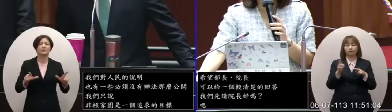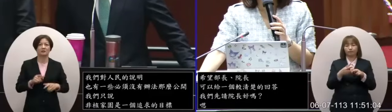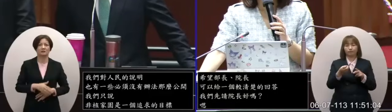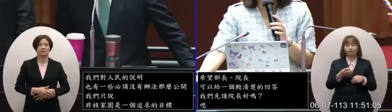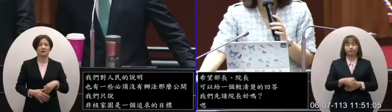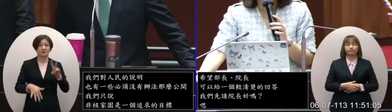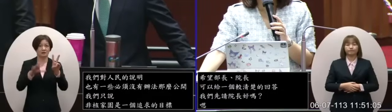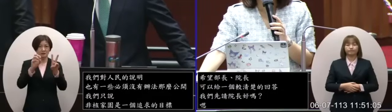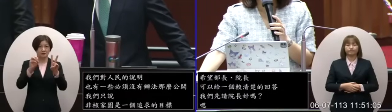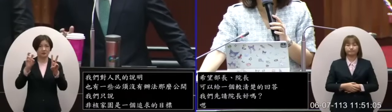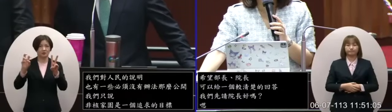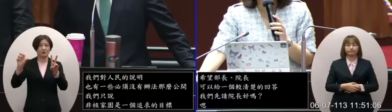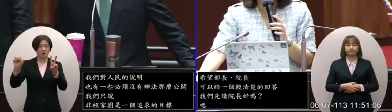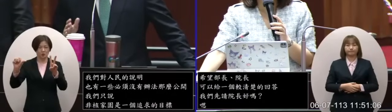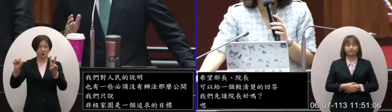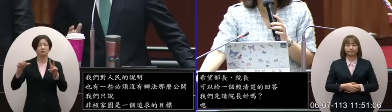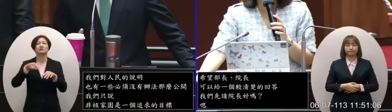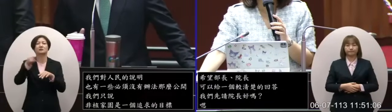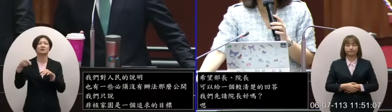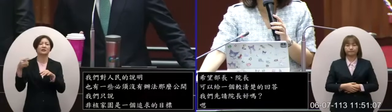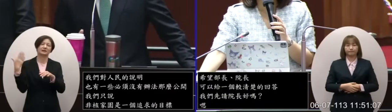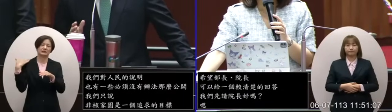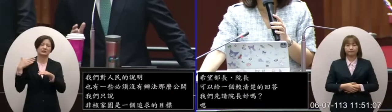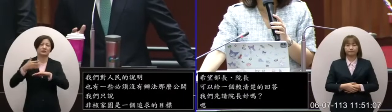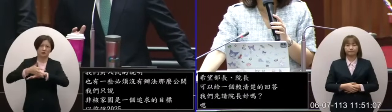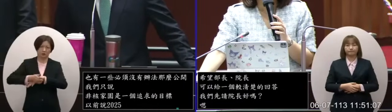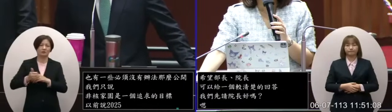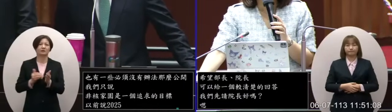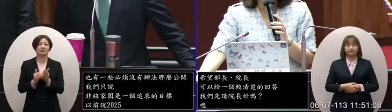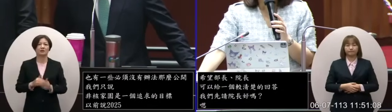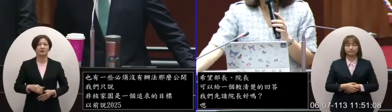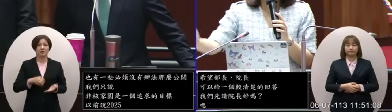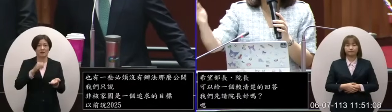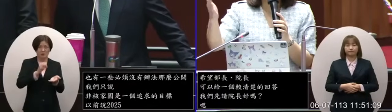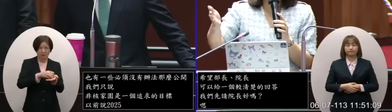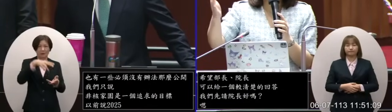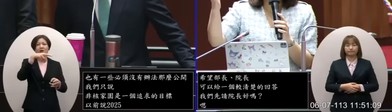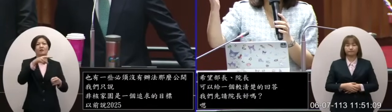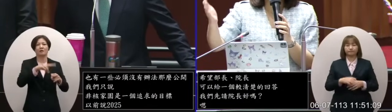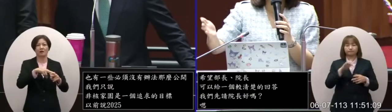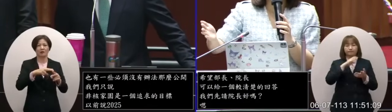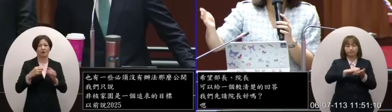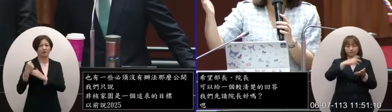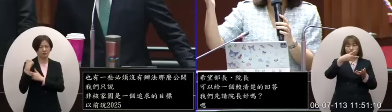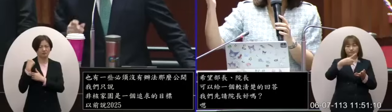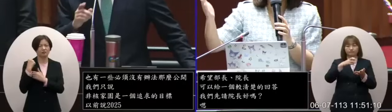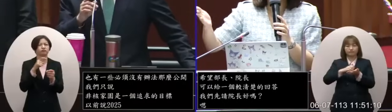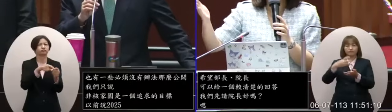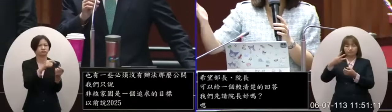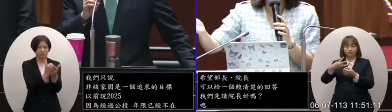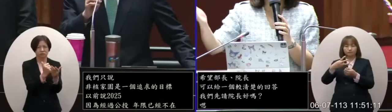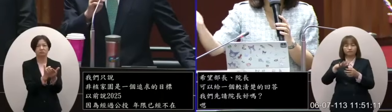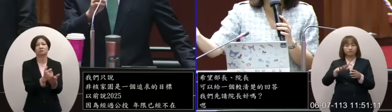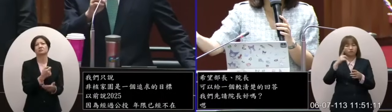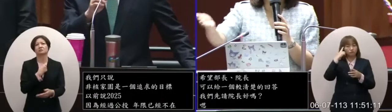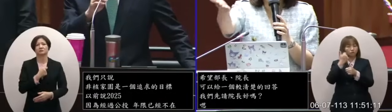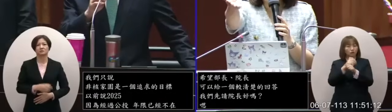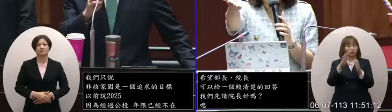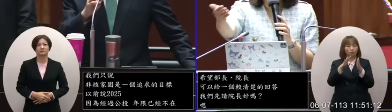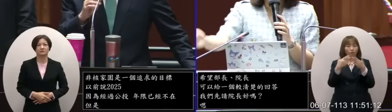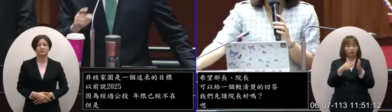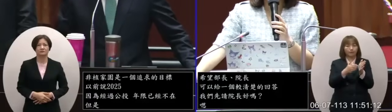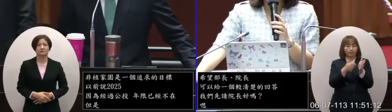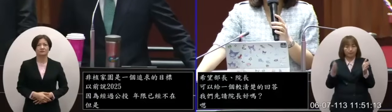个2025已经不在，但是无论如何，飞核家园是人类应该 那核二跟核三有没有考虑延